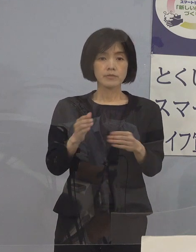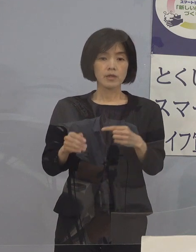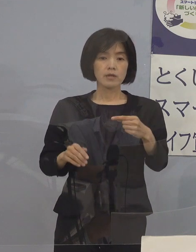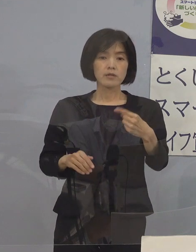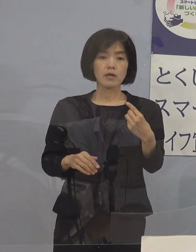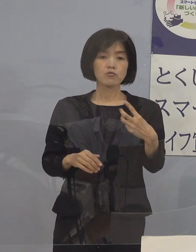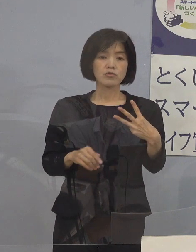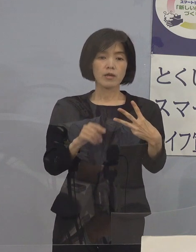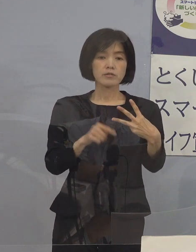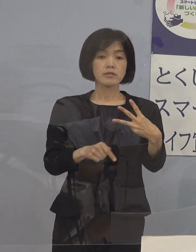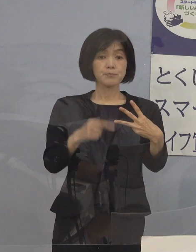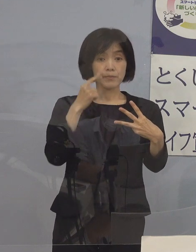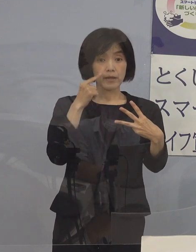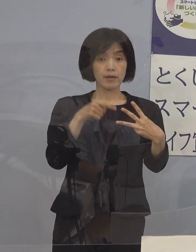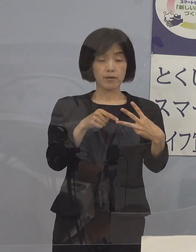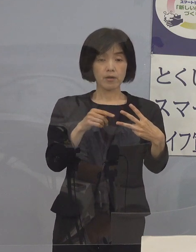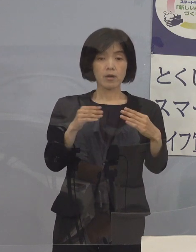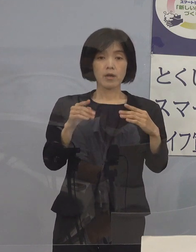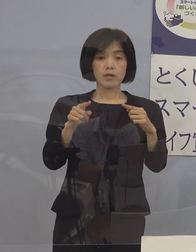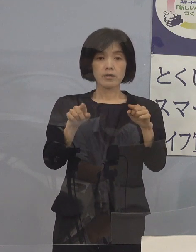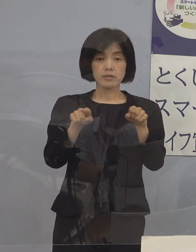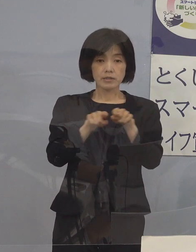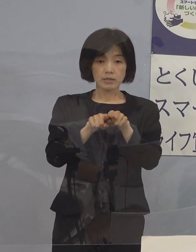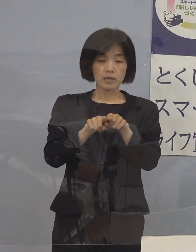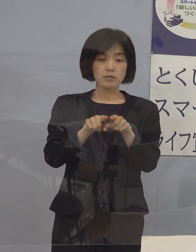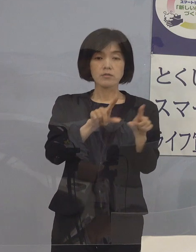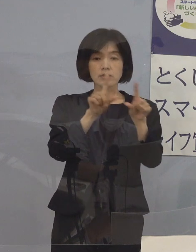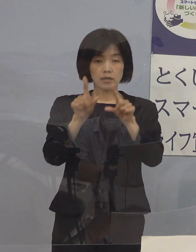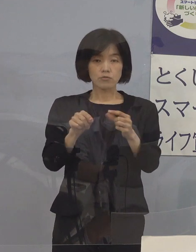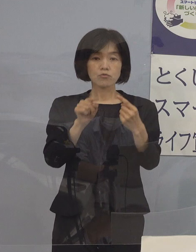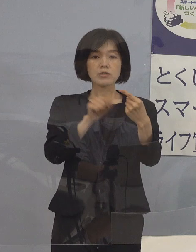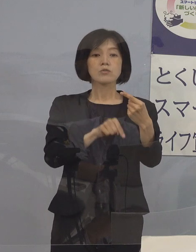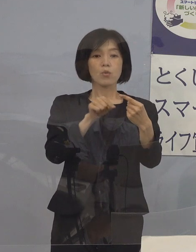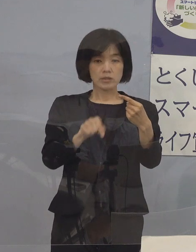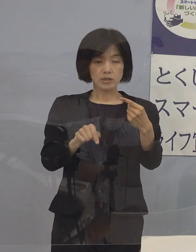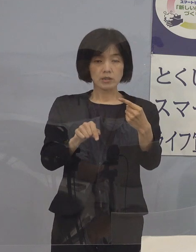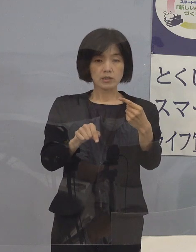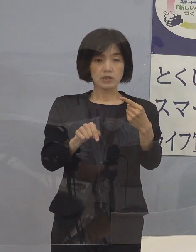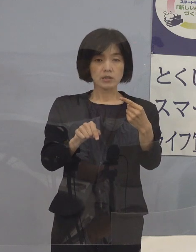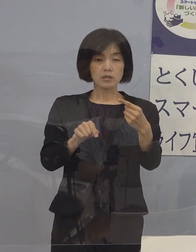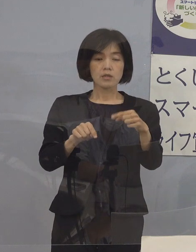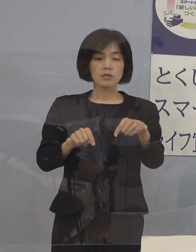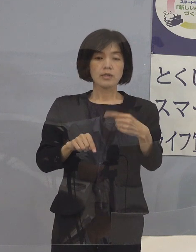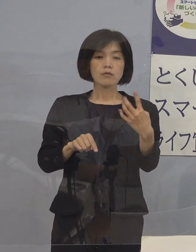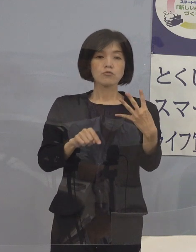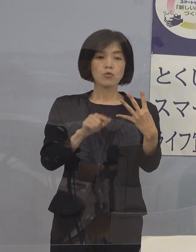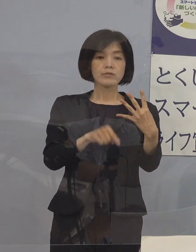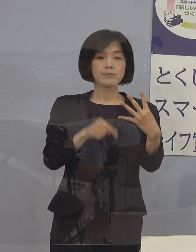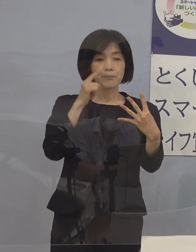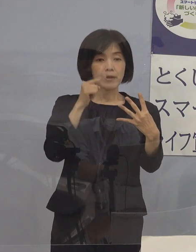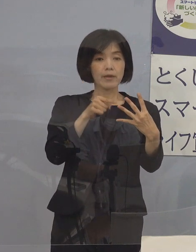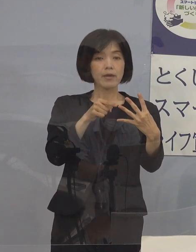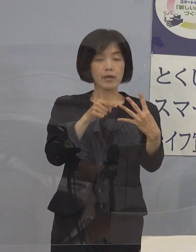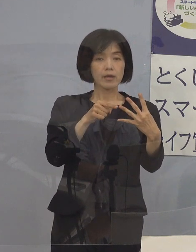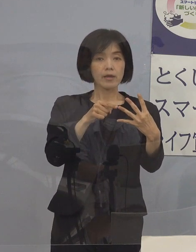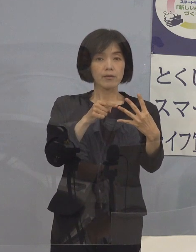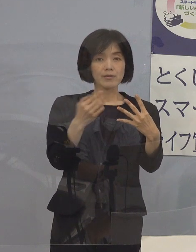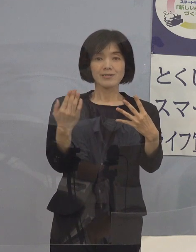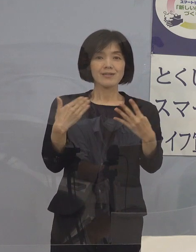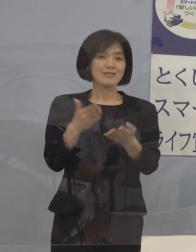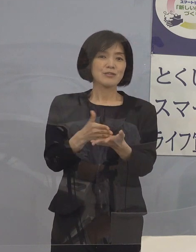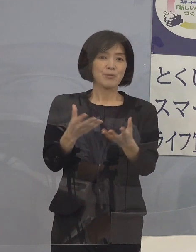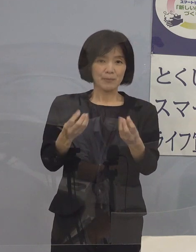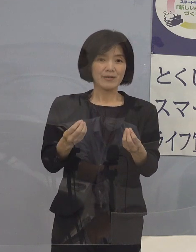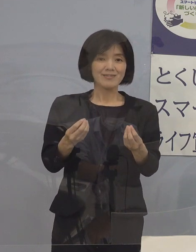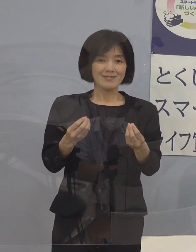103例目の方、同居のご家族1名、104例目の方は今